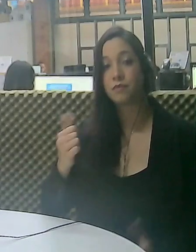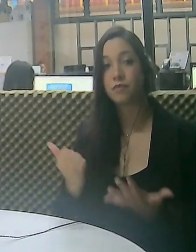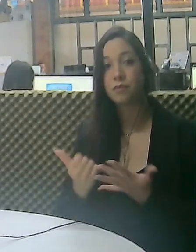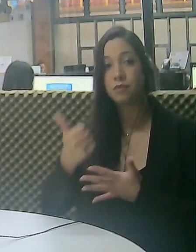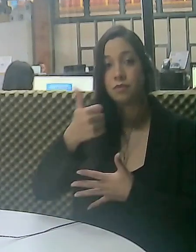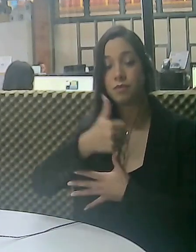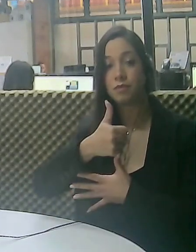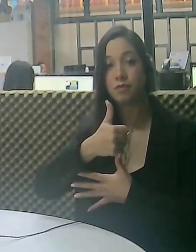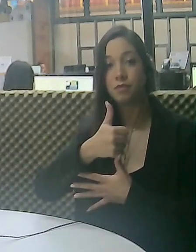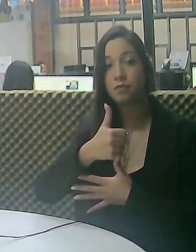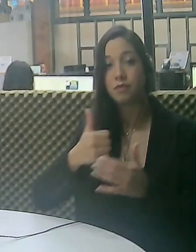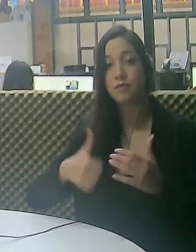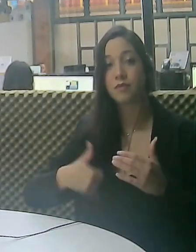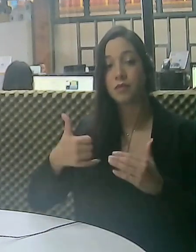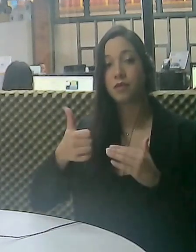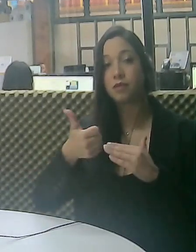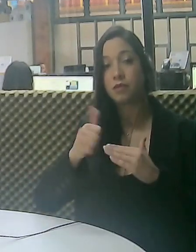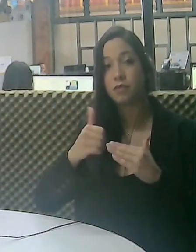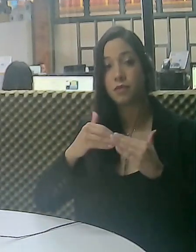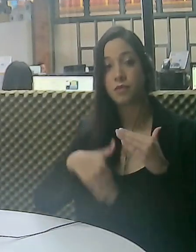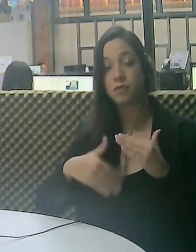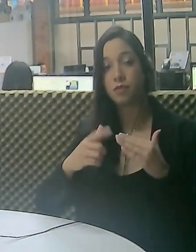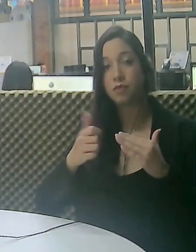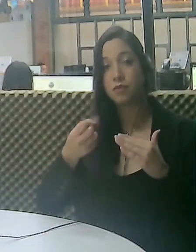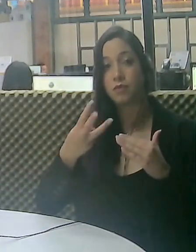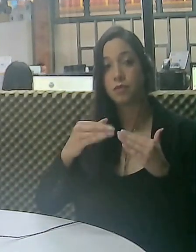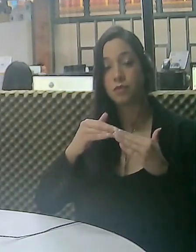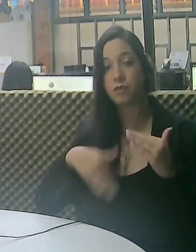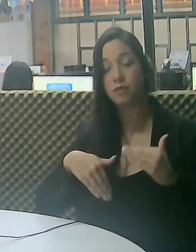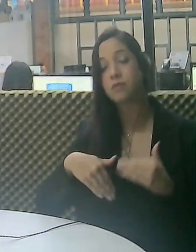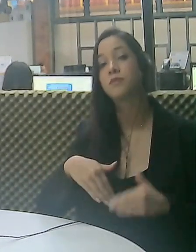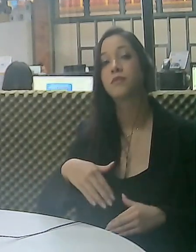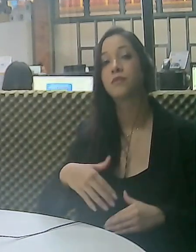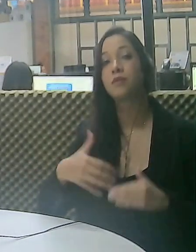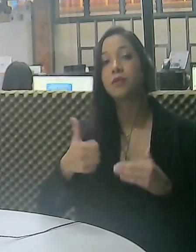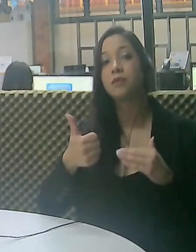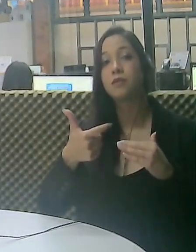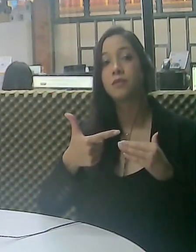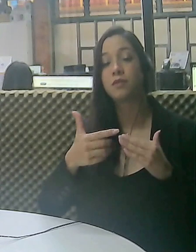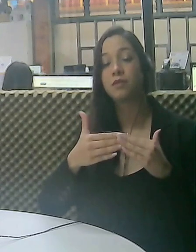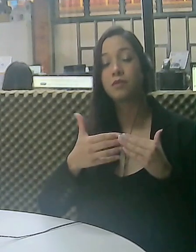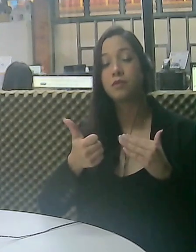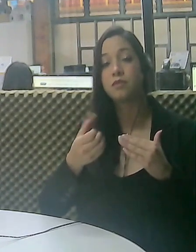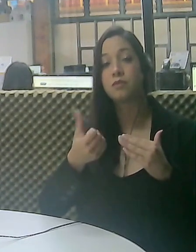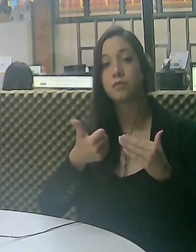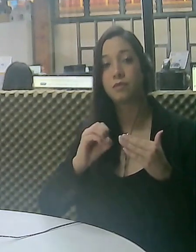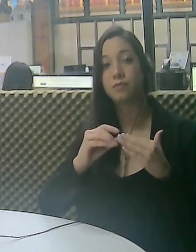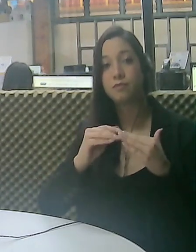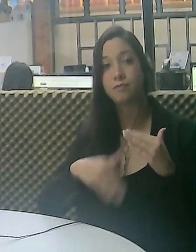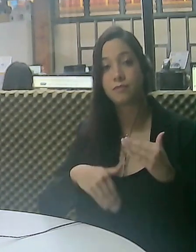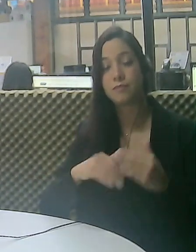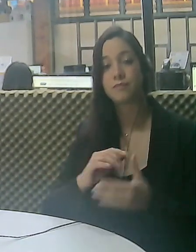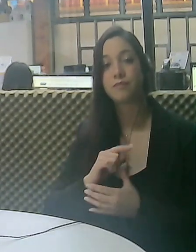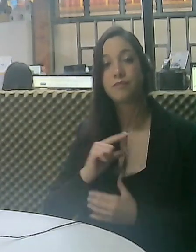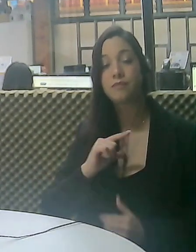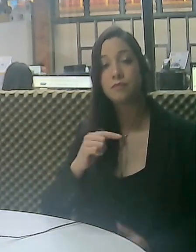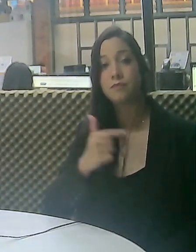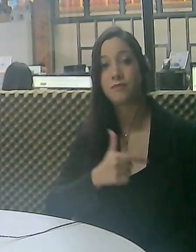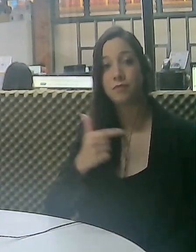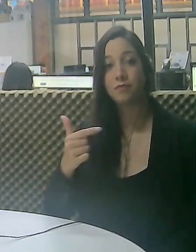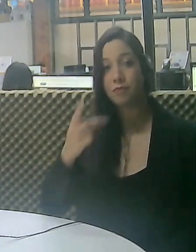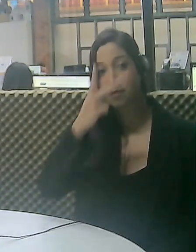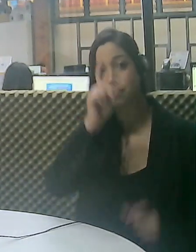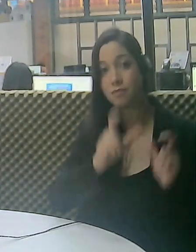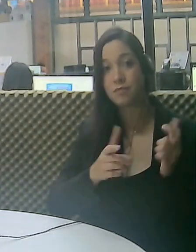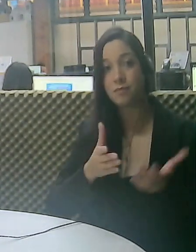nas categorias sub-11 e 13 e o segundo nas categorias sub-10 e sub-12. Além disso, teve 22